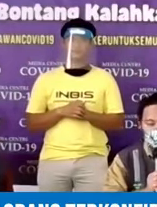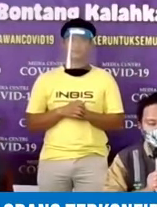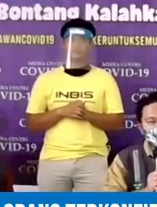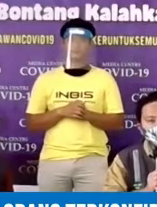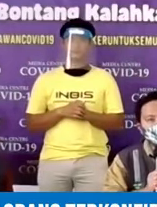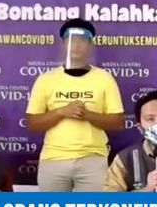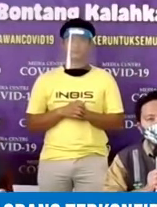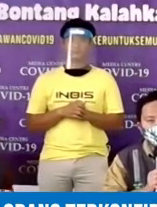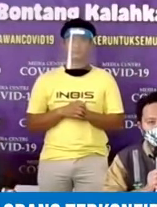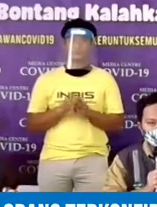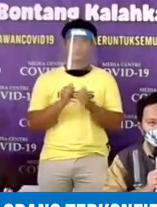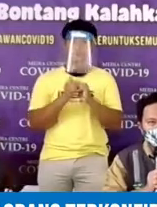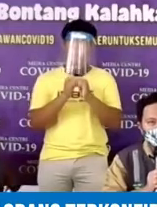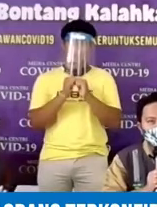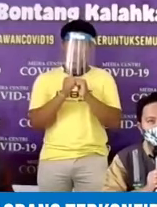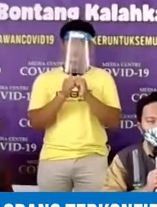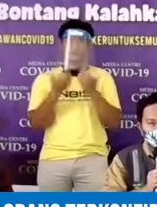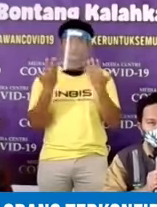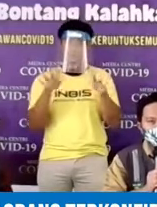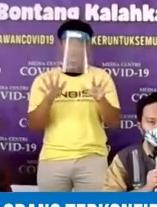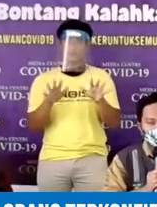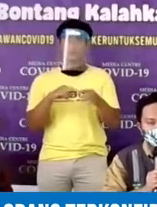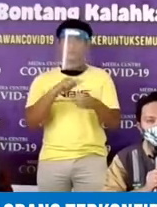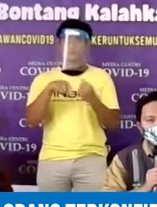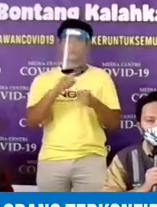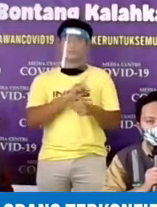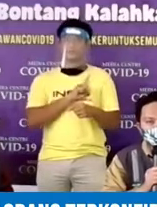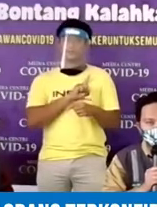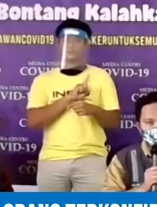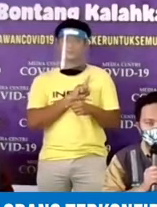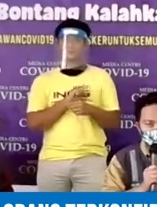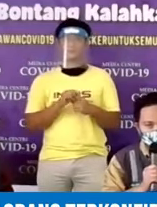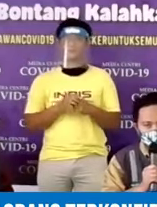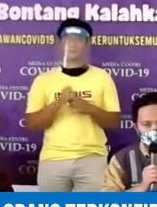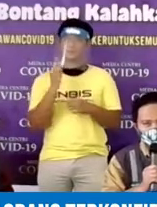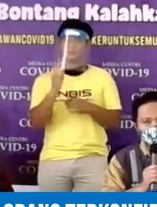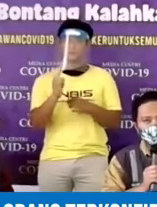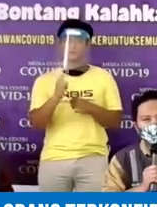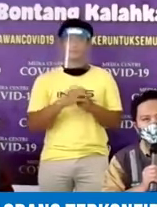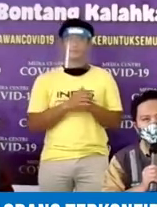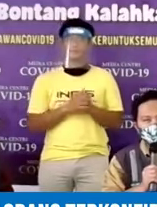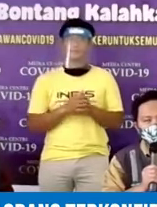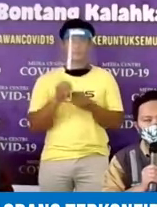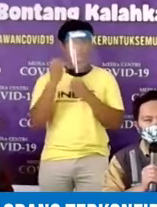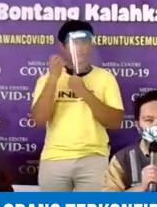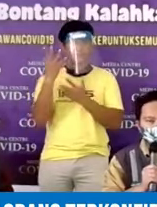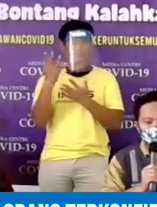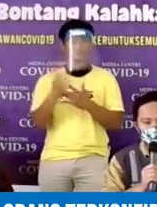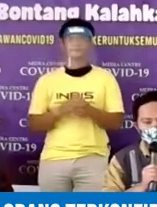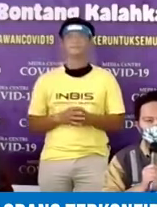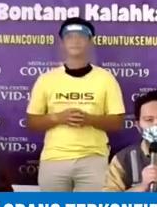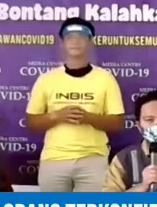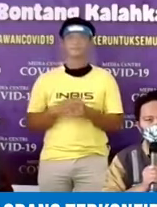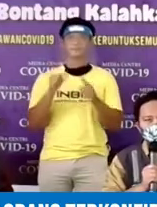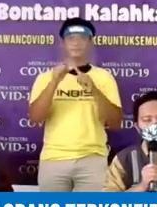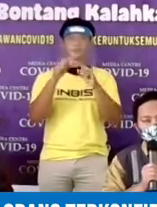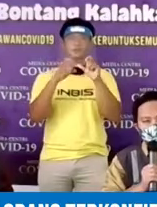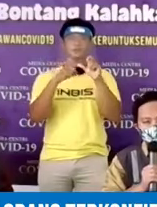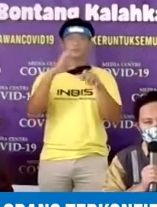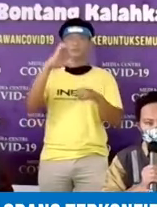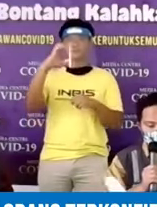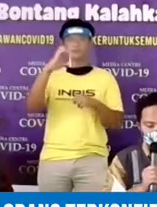sudah dinyatakan selesai isolasi tetap memberikan informasi karena didalam surat kami pernyataan dibawah tetap ada lanjut lanjutan